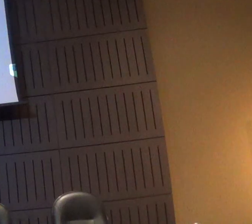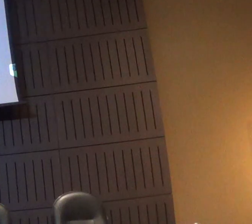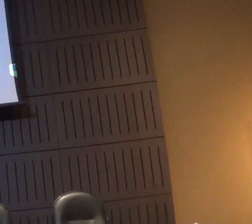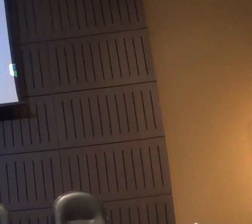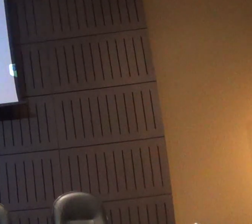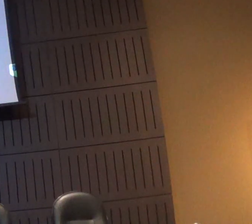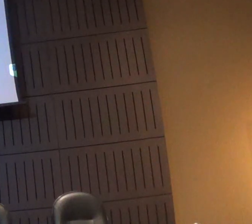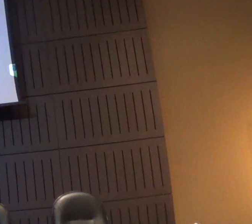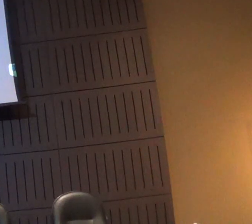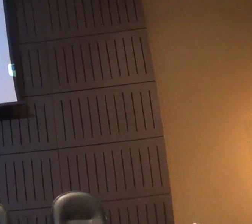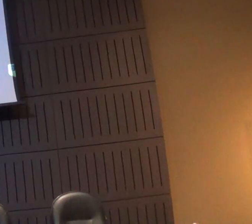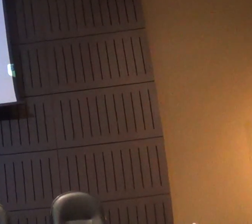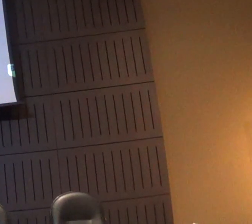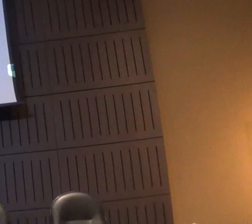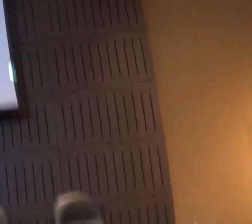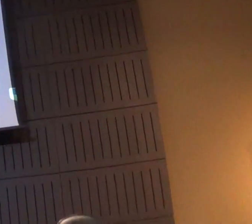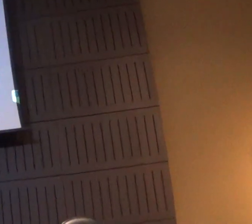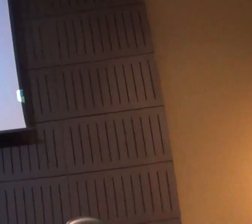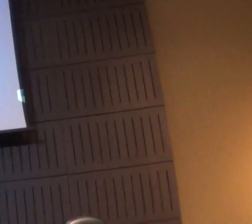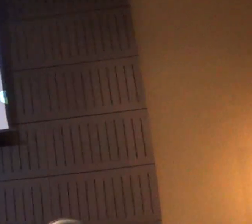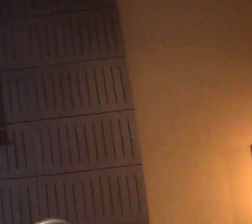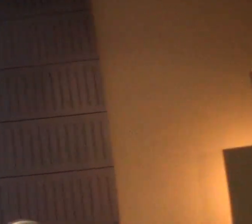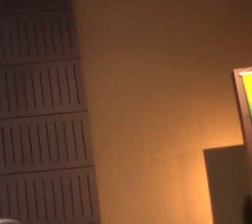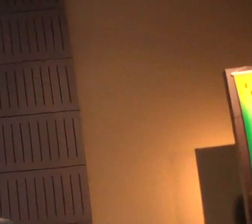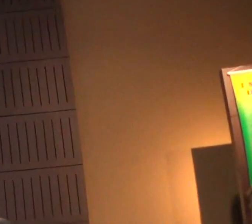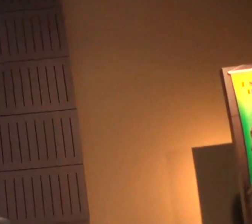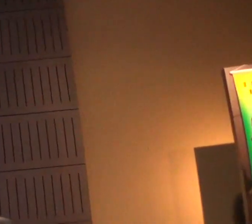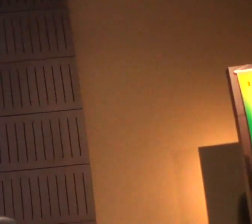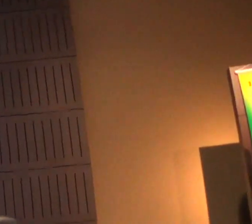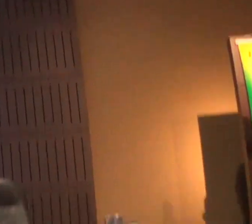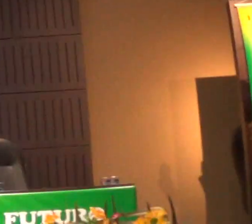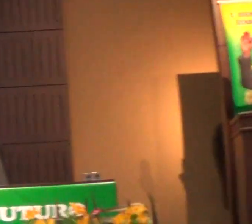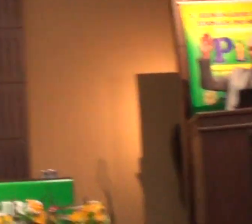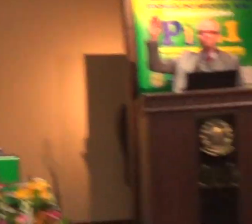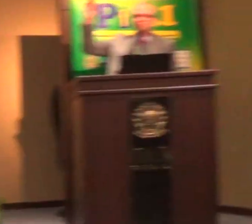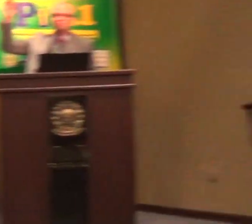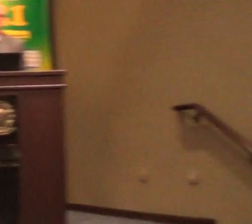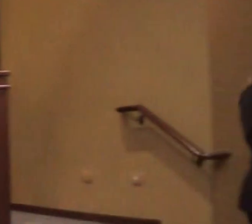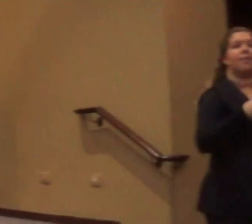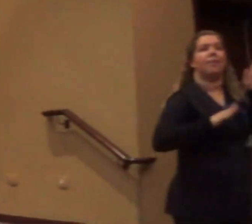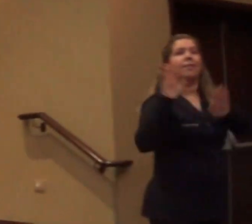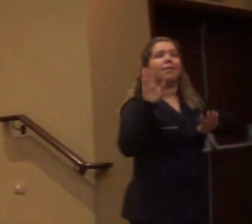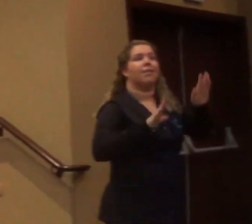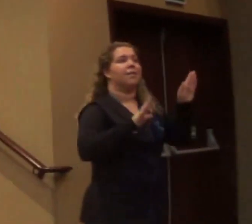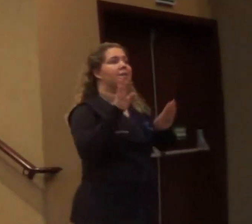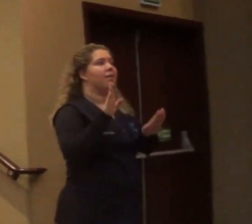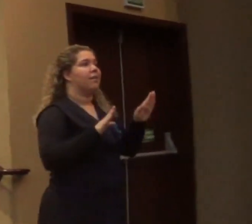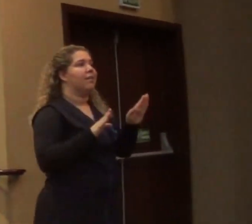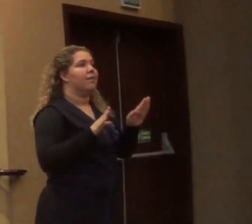é nunca fumar. Quantos se encaixam nesse item?